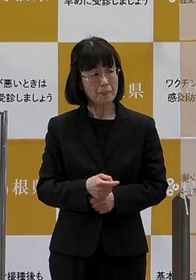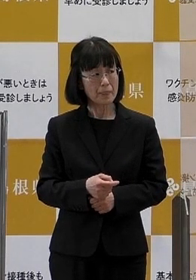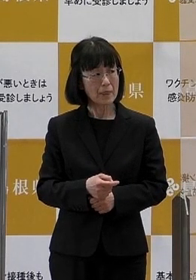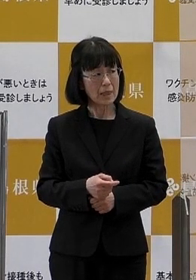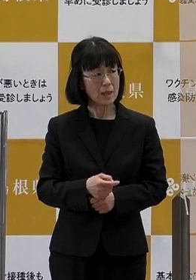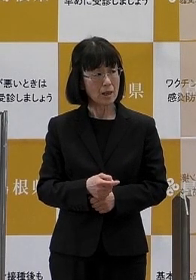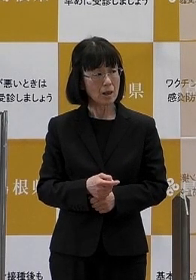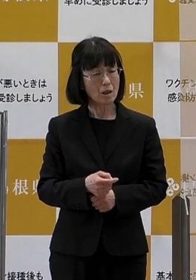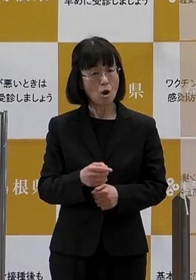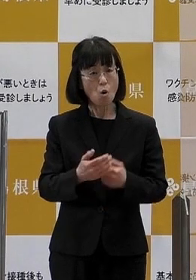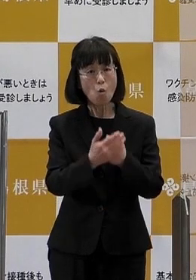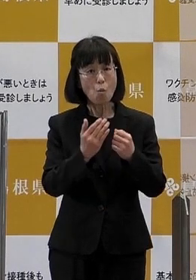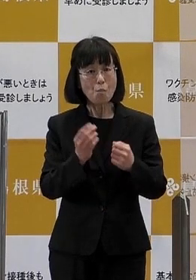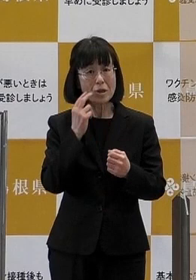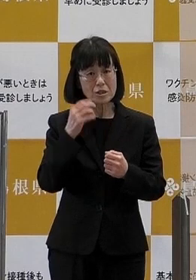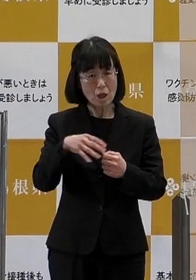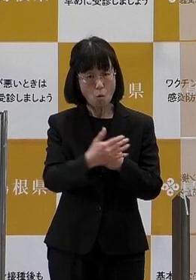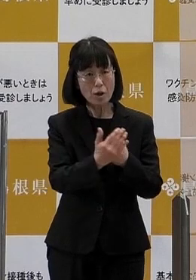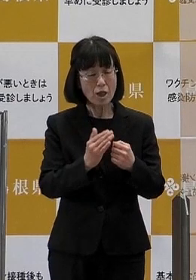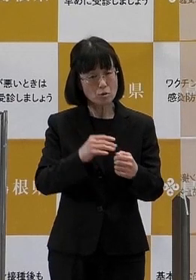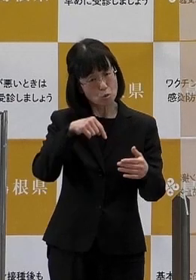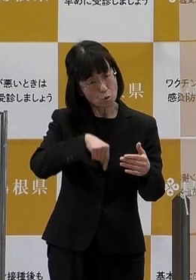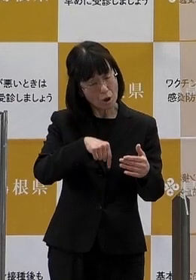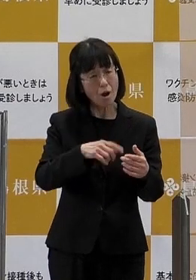保健所管内が